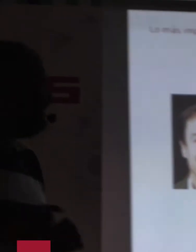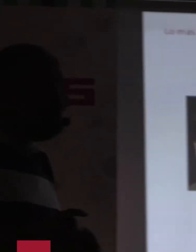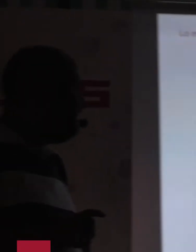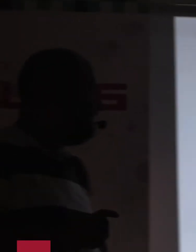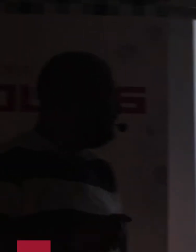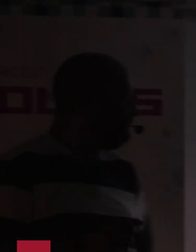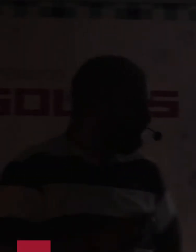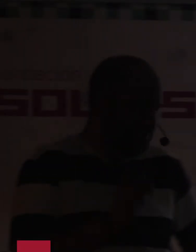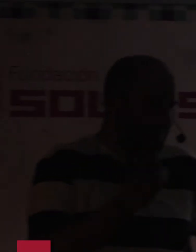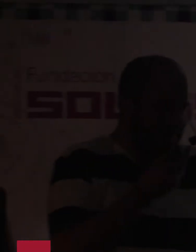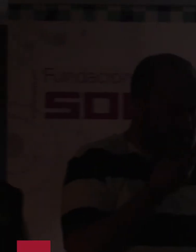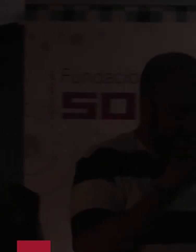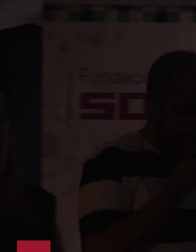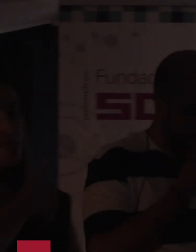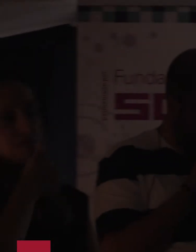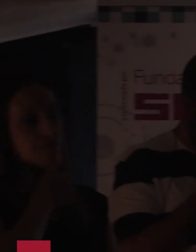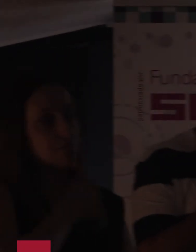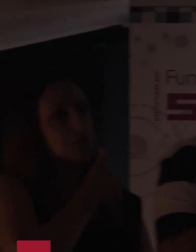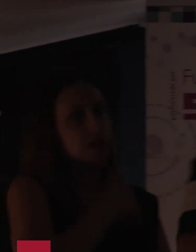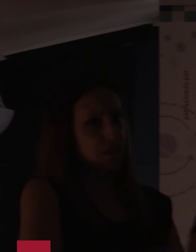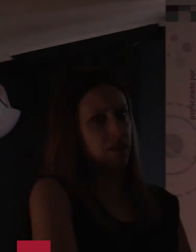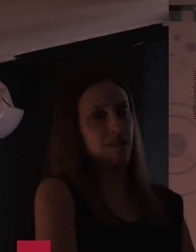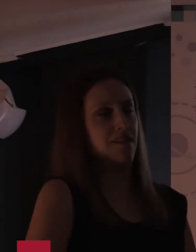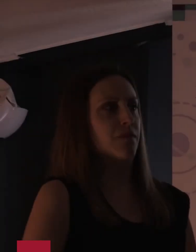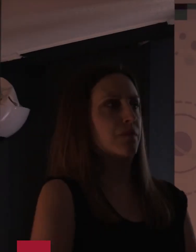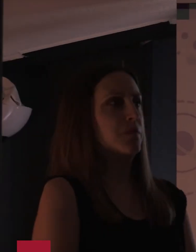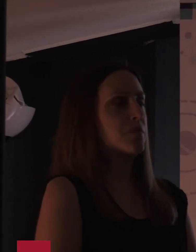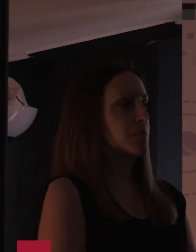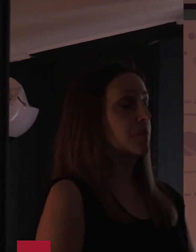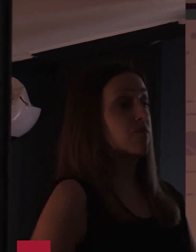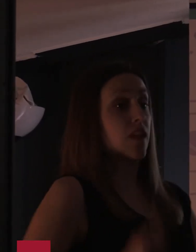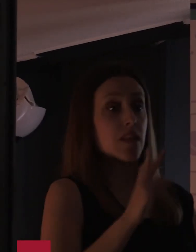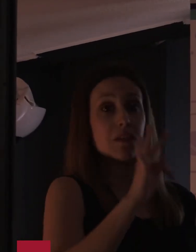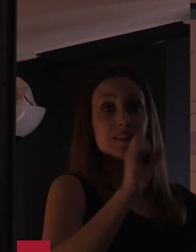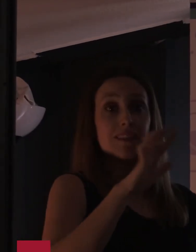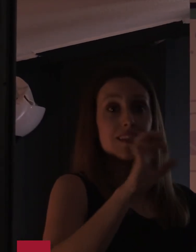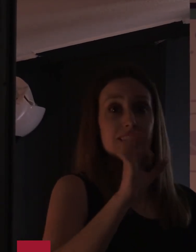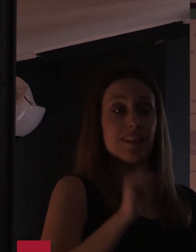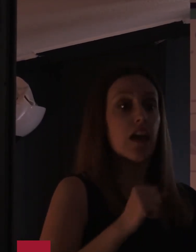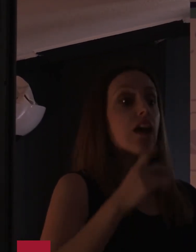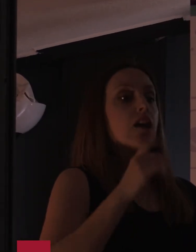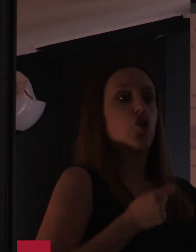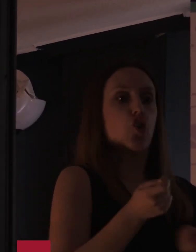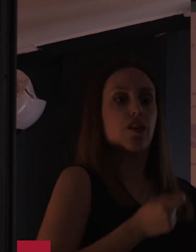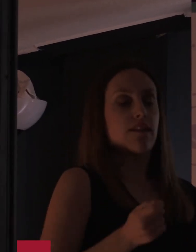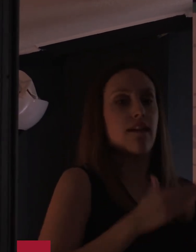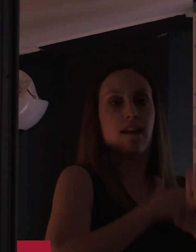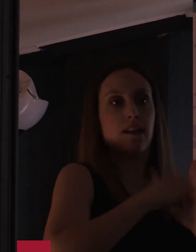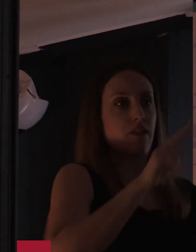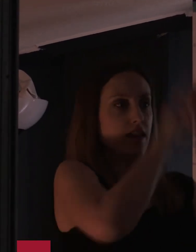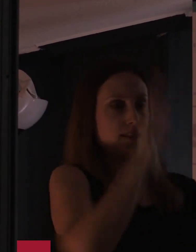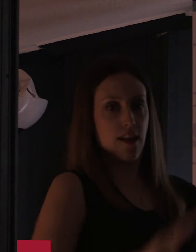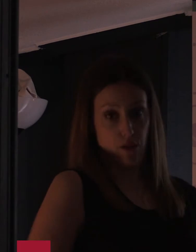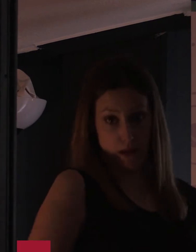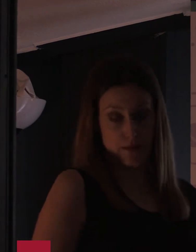mucha paciencia con nosotros, seguramente más de la que debería. Además, Teresa coordina el proyecto a nivel internacional, ¿vale? Teresa es la coordinadora general